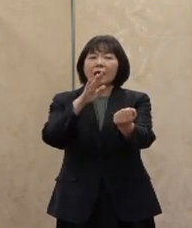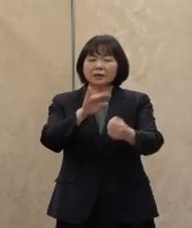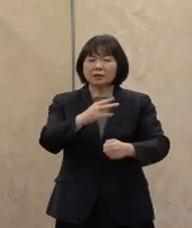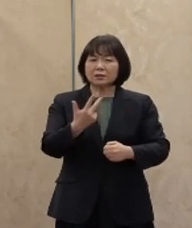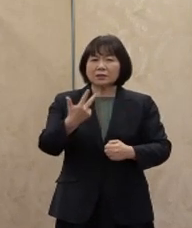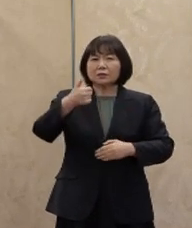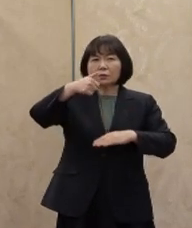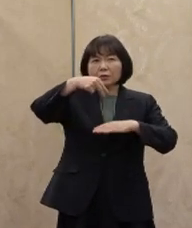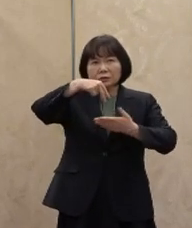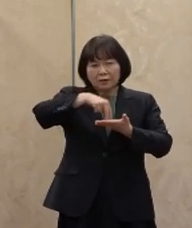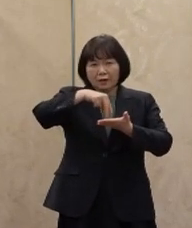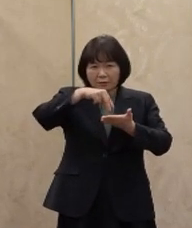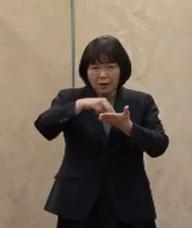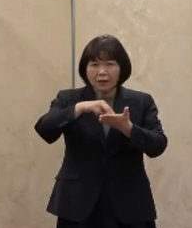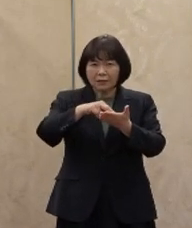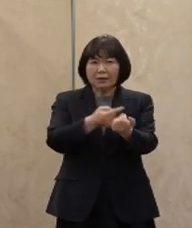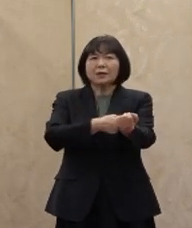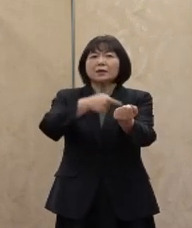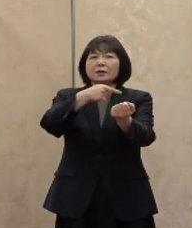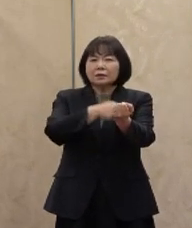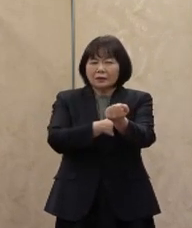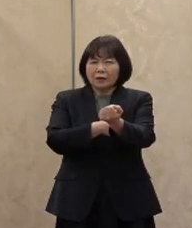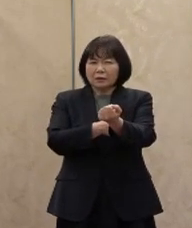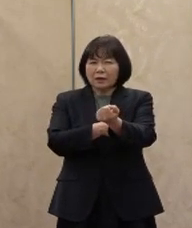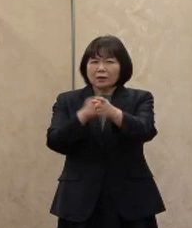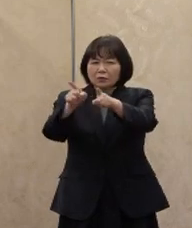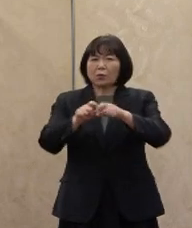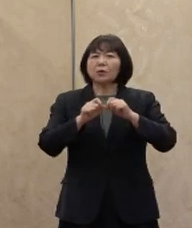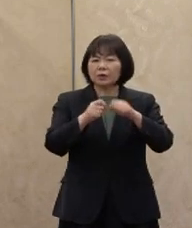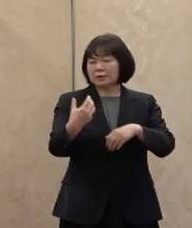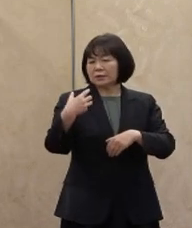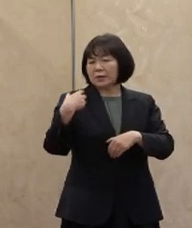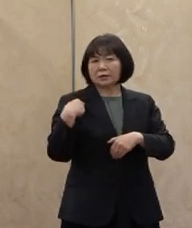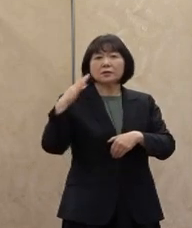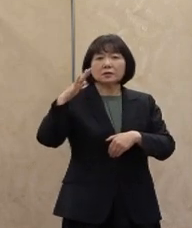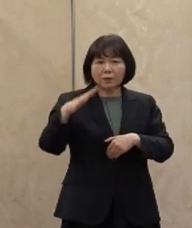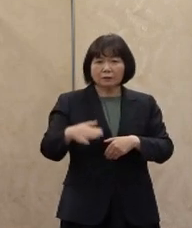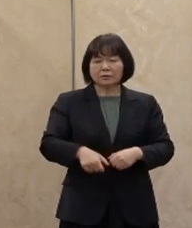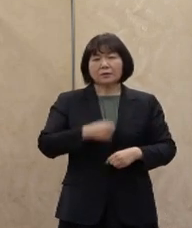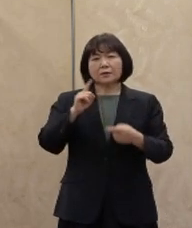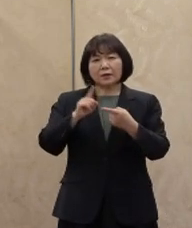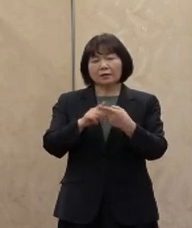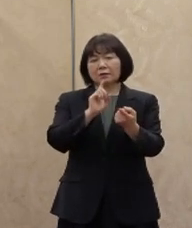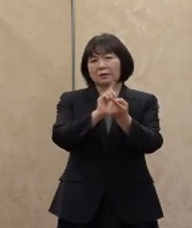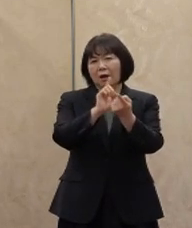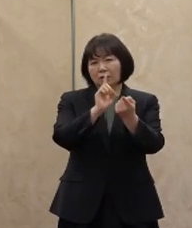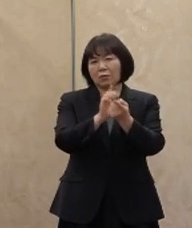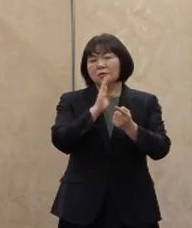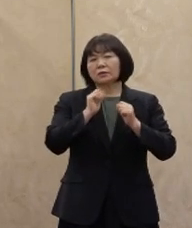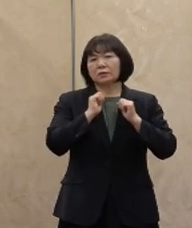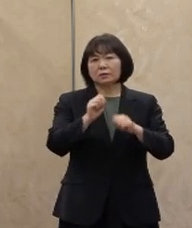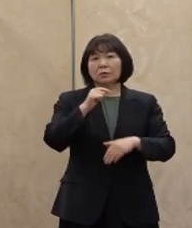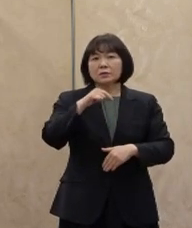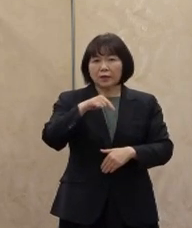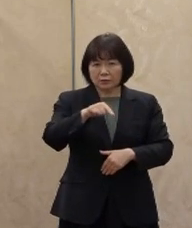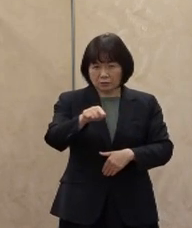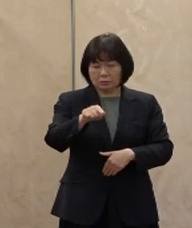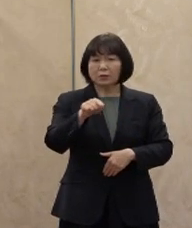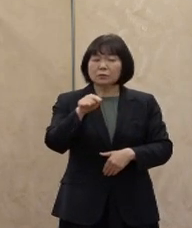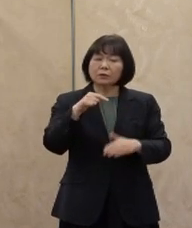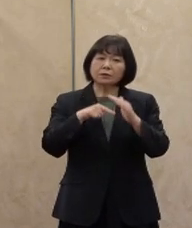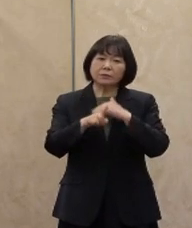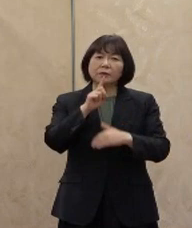としては当然その権限に基づいて責任も生じるわけですけれども、あの知事としての適切な対応を実行していくという意味